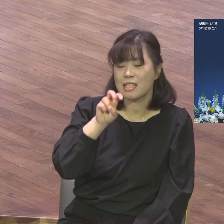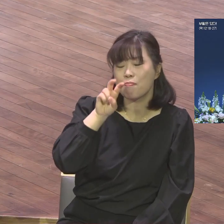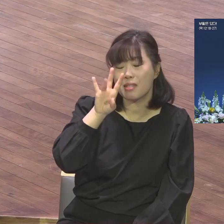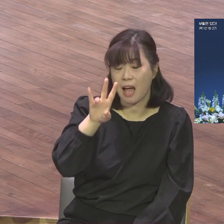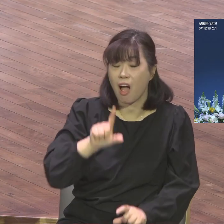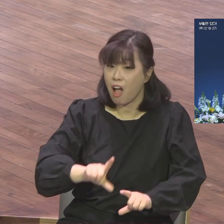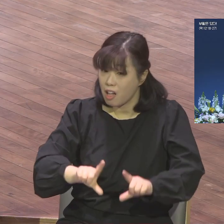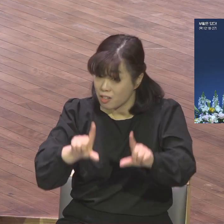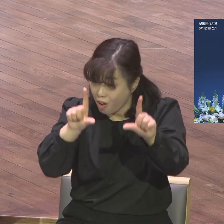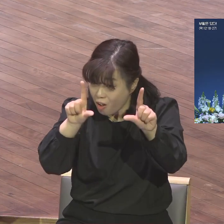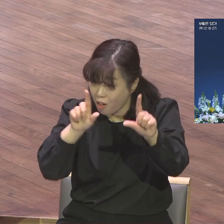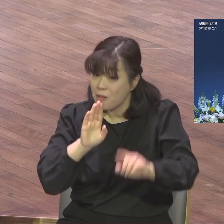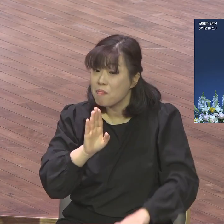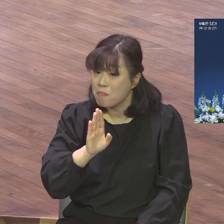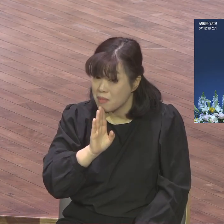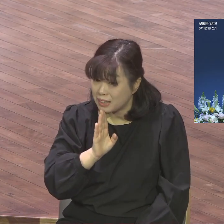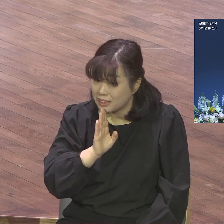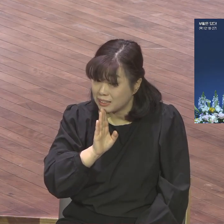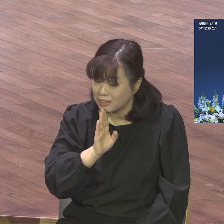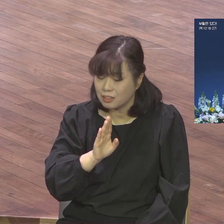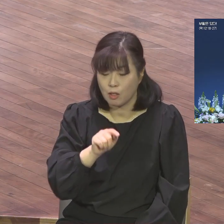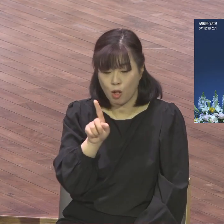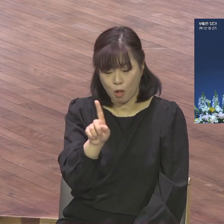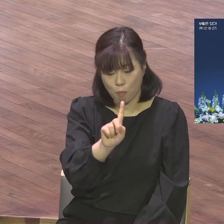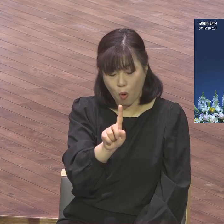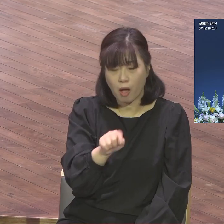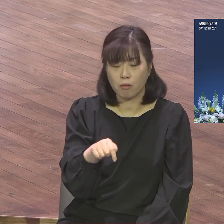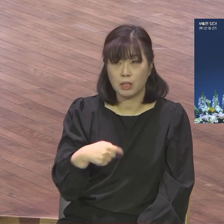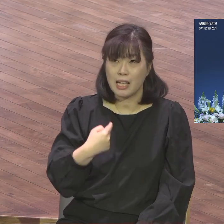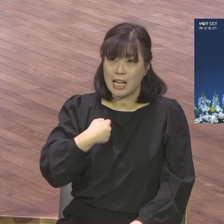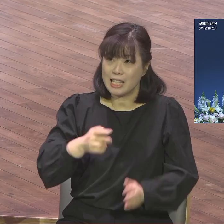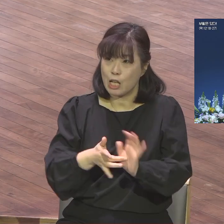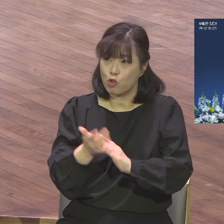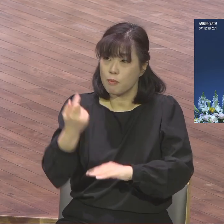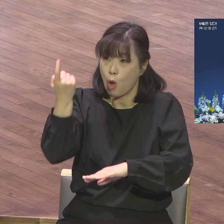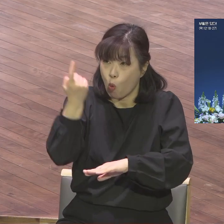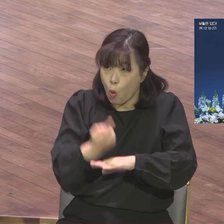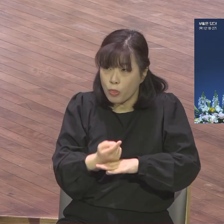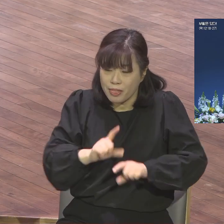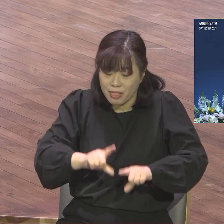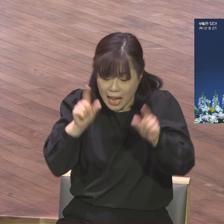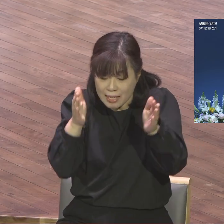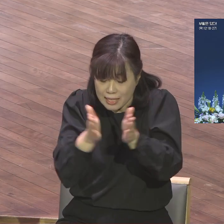3월 31일 날짜 정확한 이게 예수님이 인류를 구원하러 오신